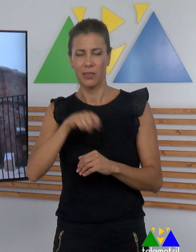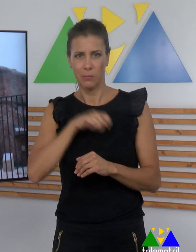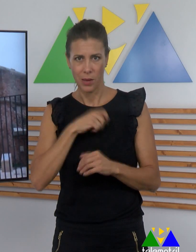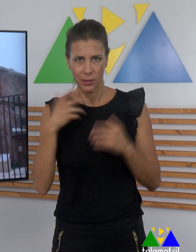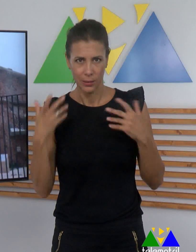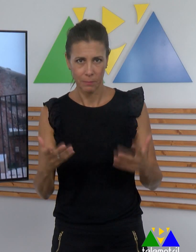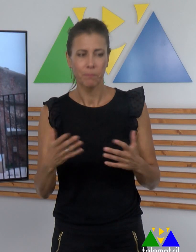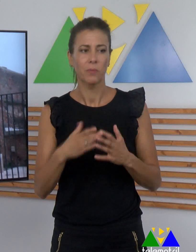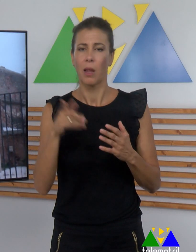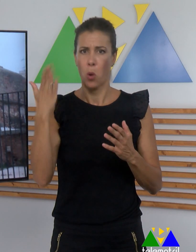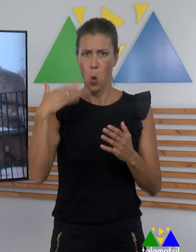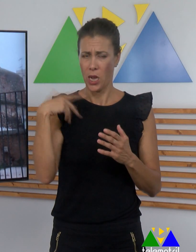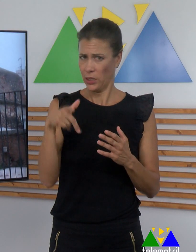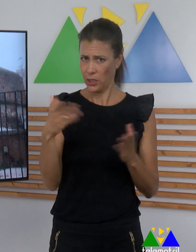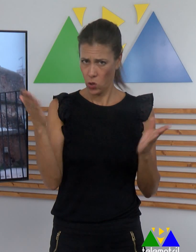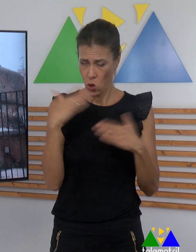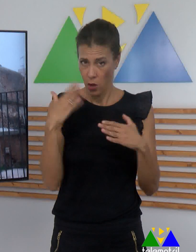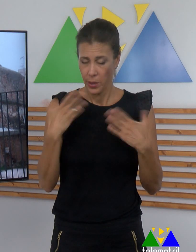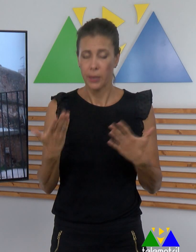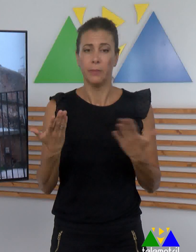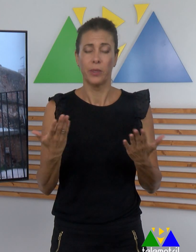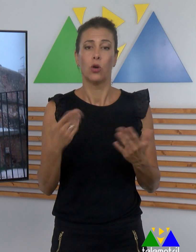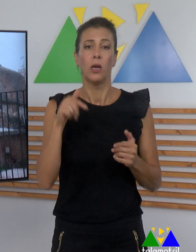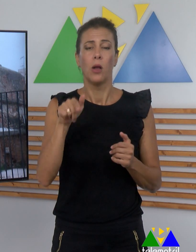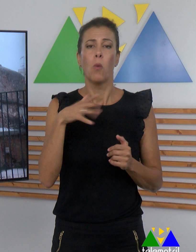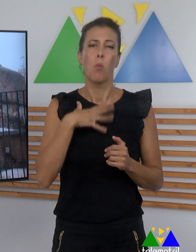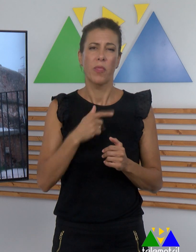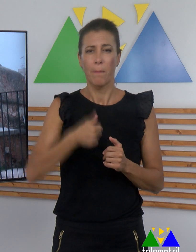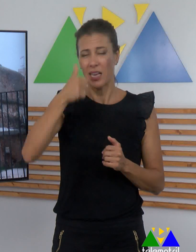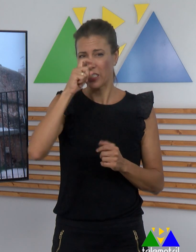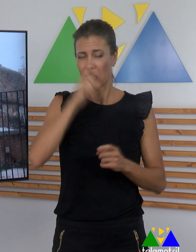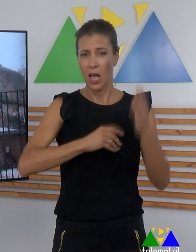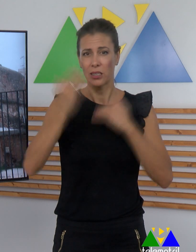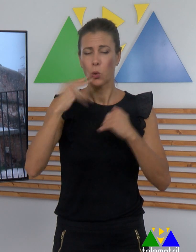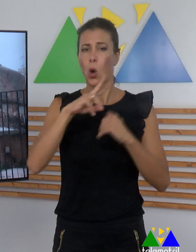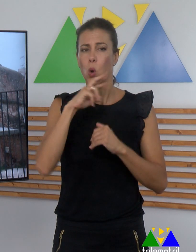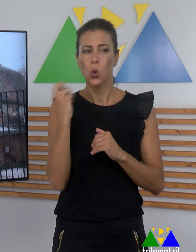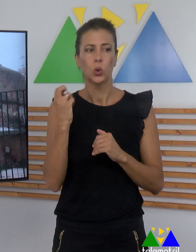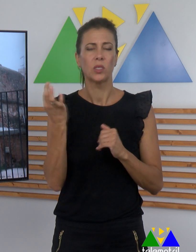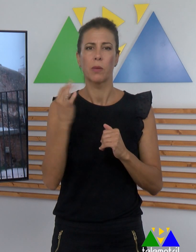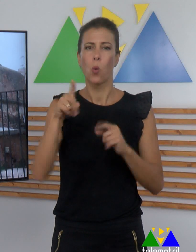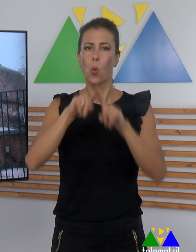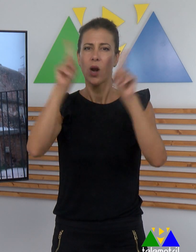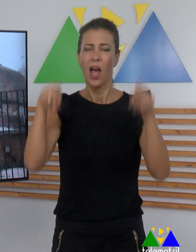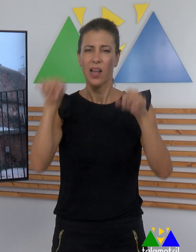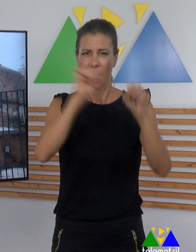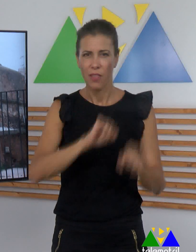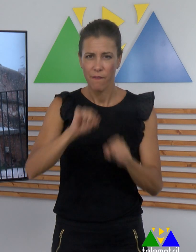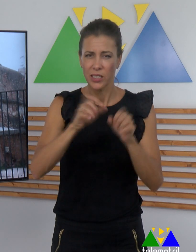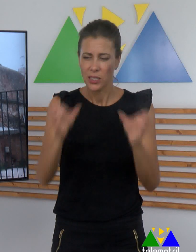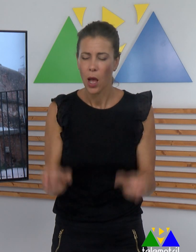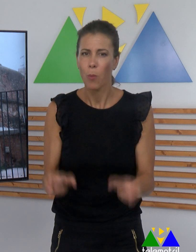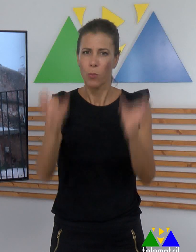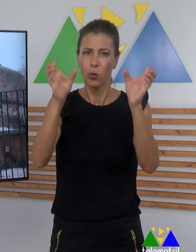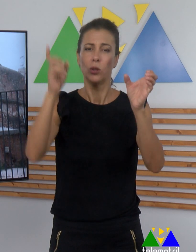Plaza de la Libertad no existía. Esta parte quizás sea la más antigua, se conserva pues un arco de defensa, un muro otra vez, se